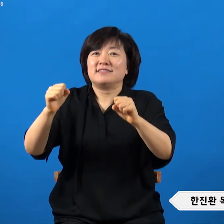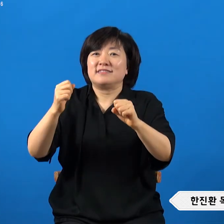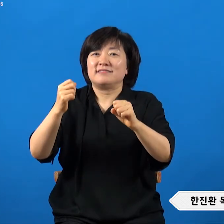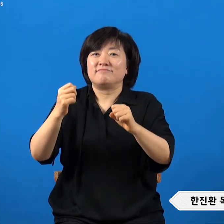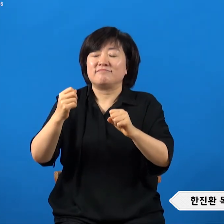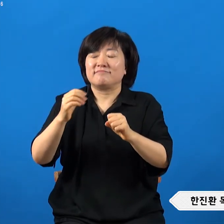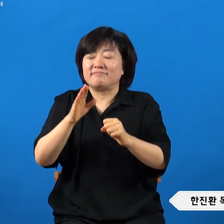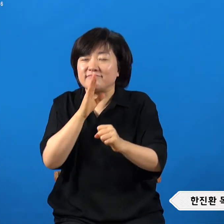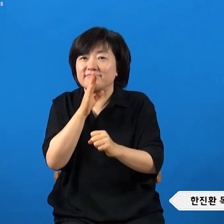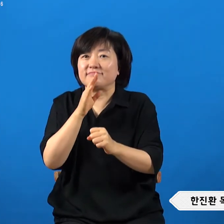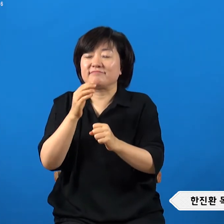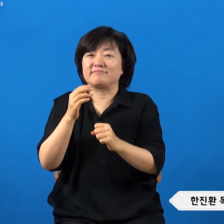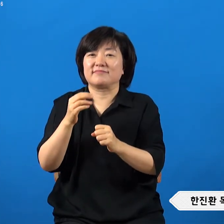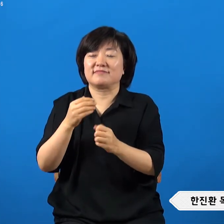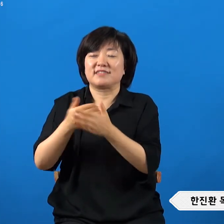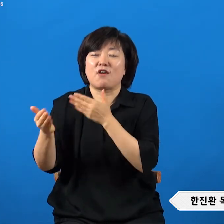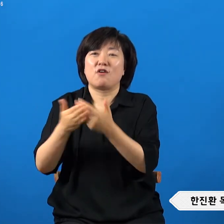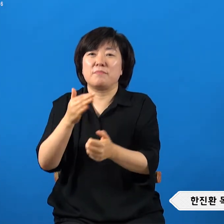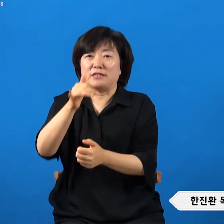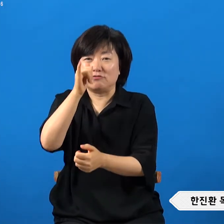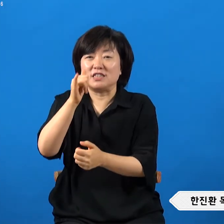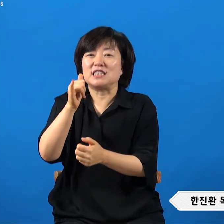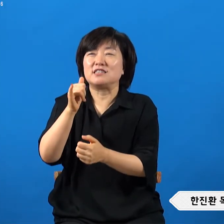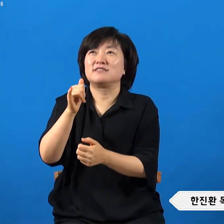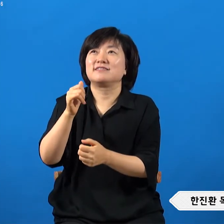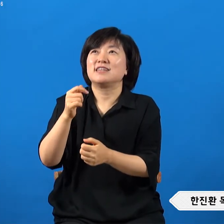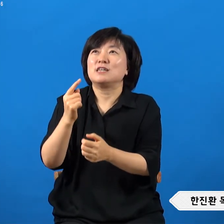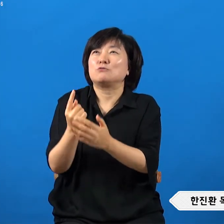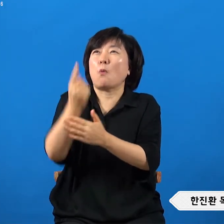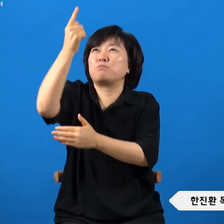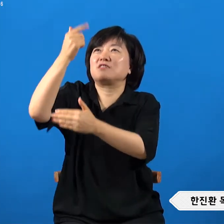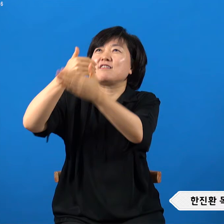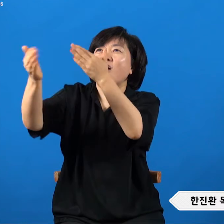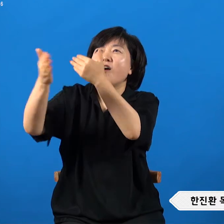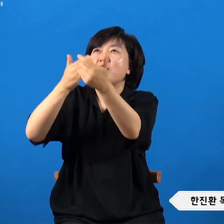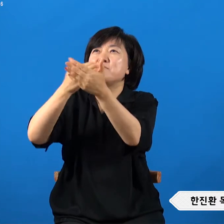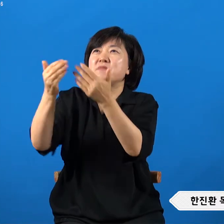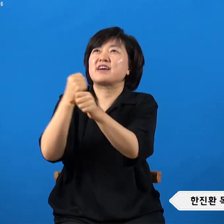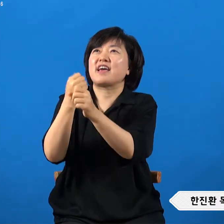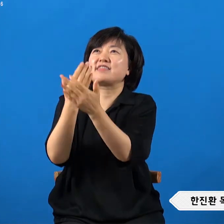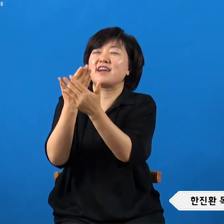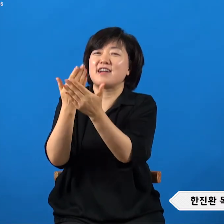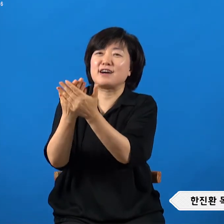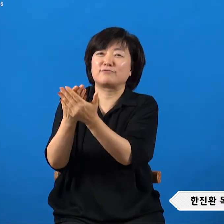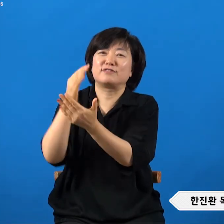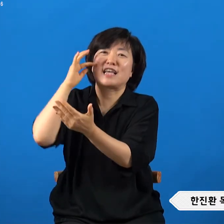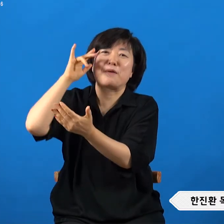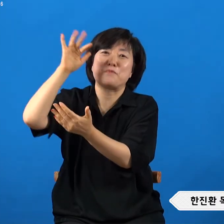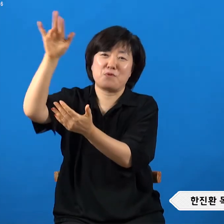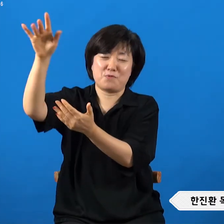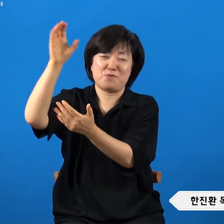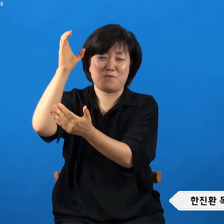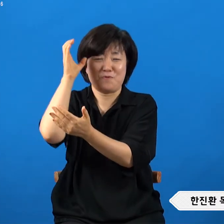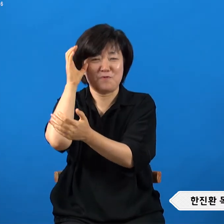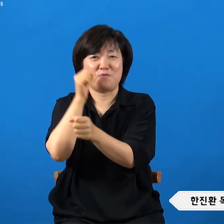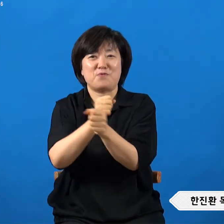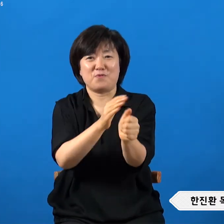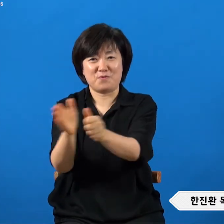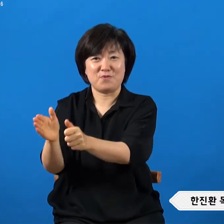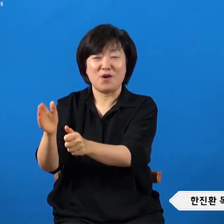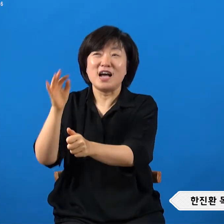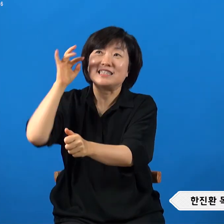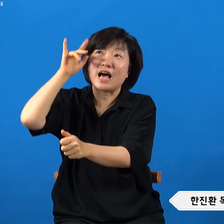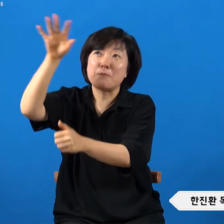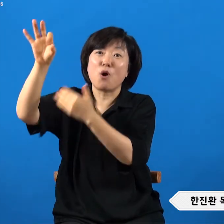있다, 그런 일이 있다는 것을 여러분이 인정하고 그것을 사모해야 되겠습니다. 사모하는 자에게